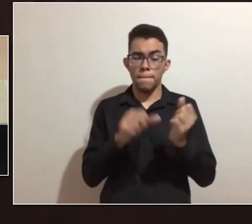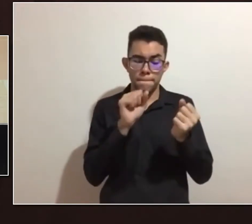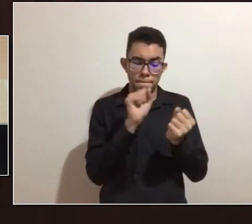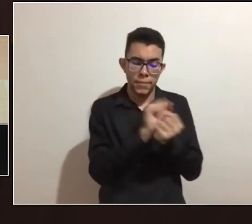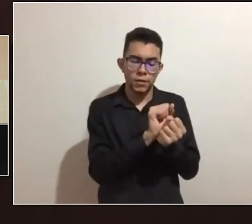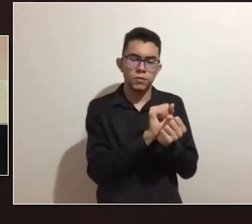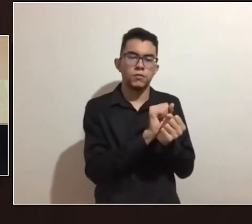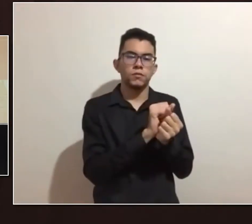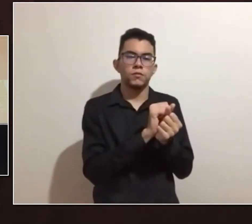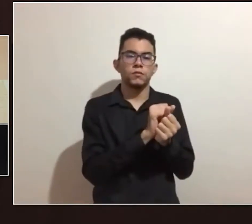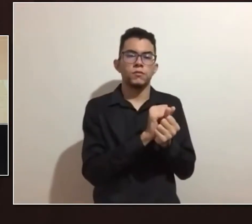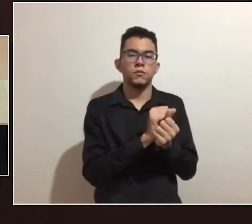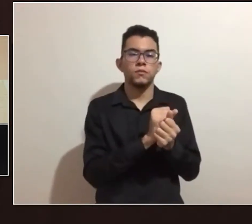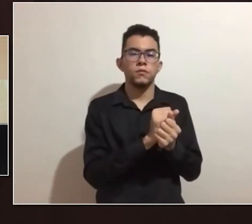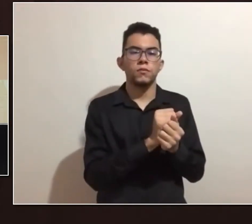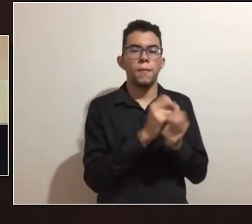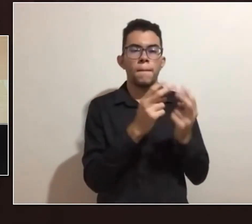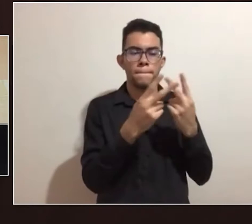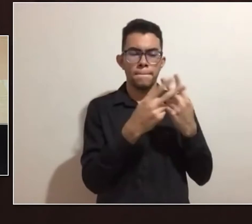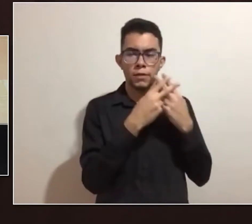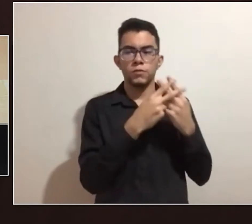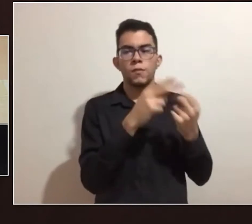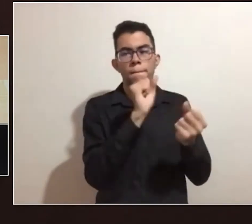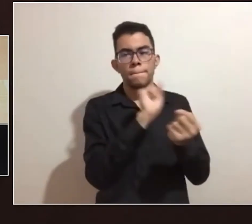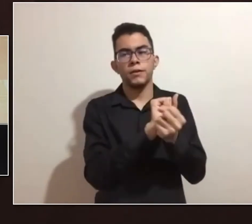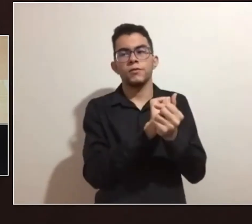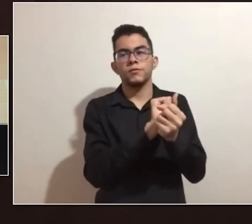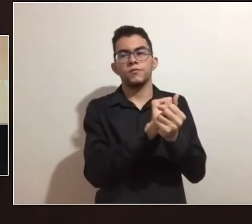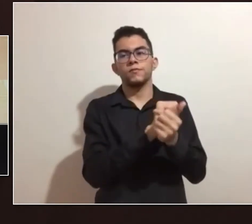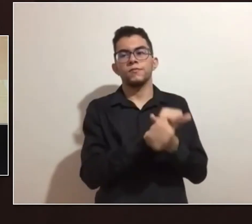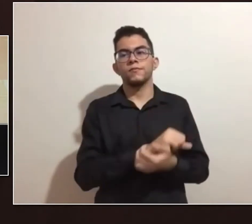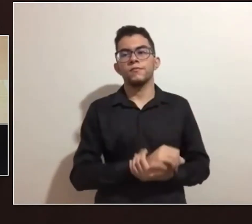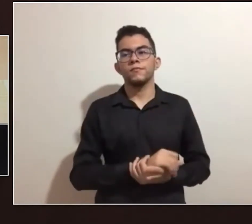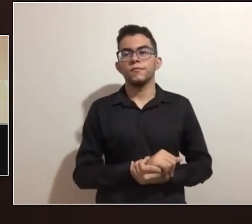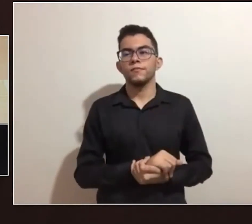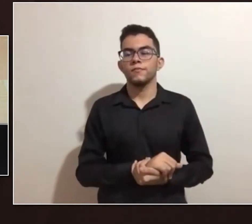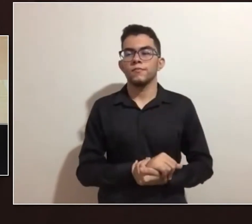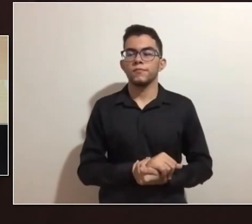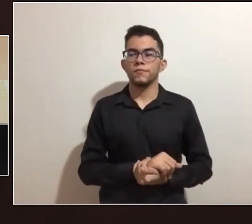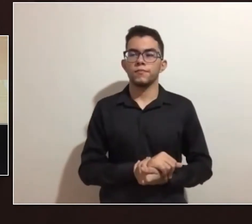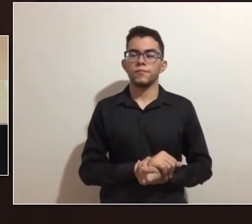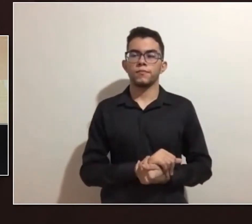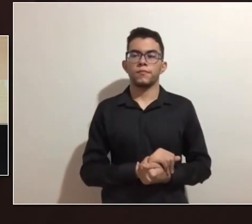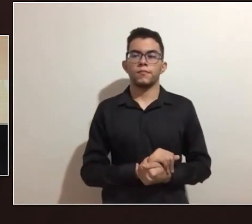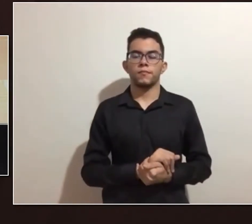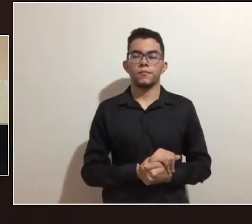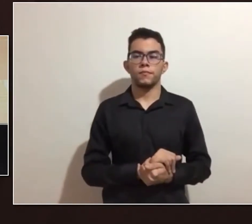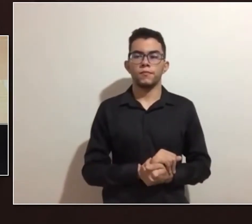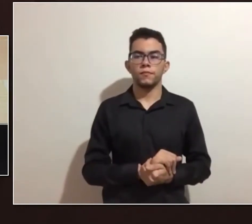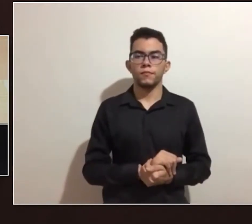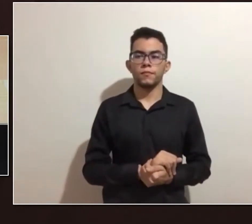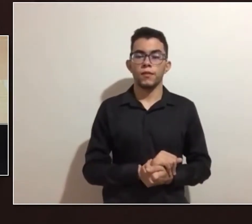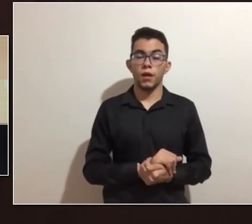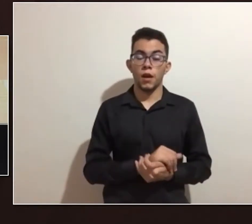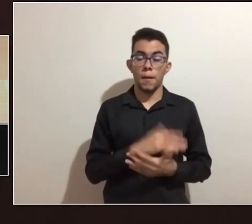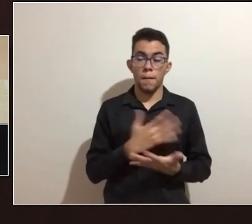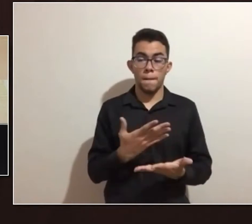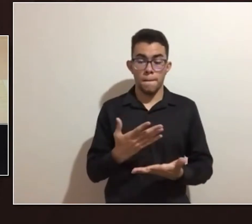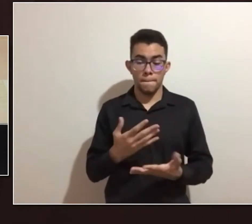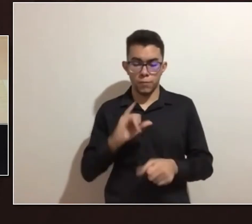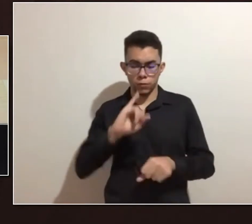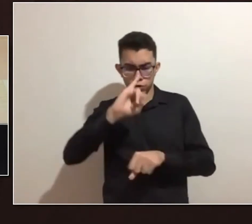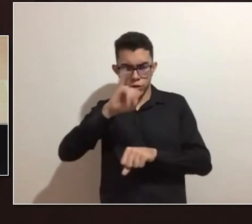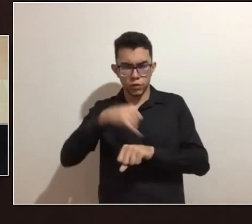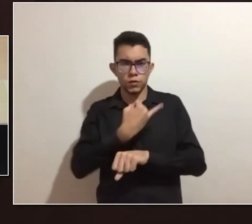aí Paulo, no final da terceira viagem, ele acabou indo, né, sendo quase morto em Jerusalém, e